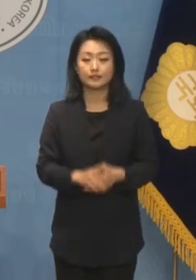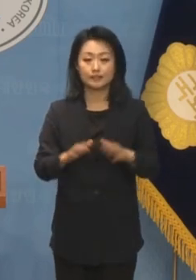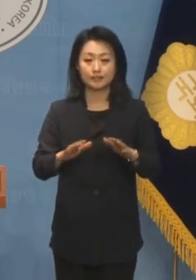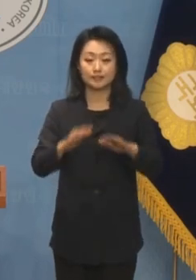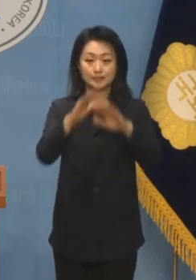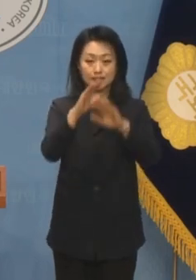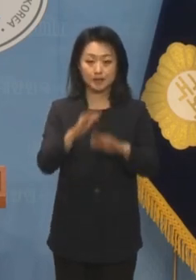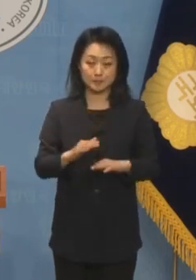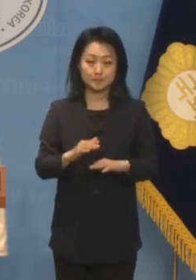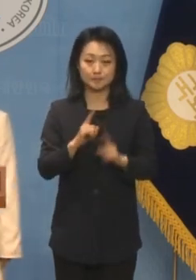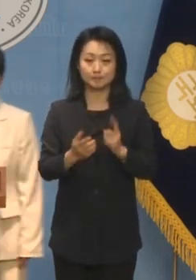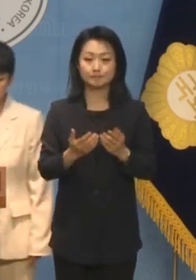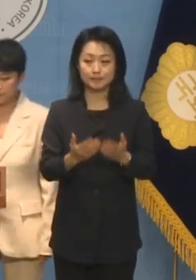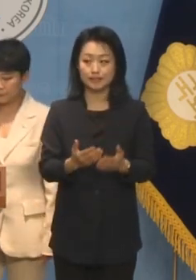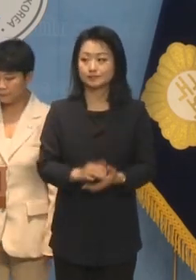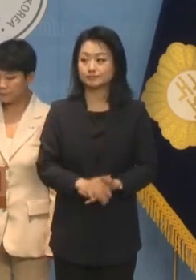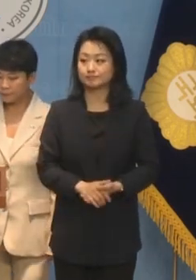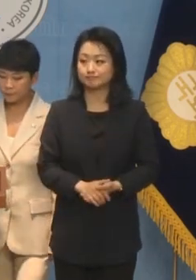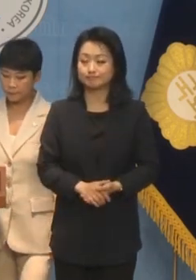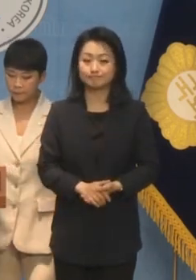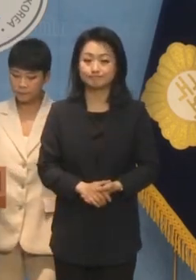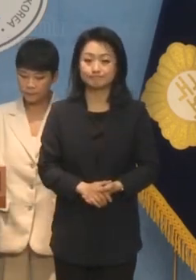지금부터 발표하겠습니다.